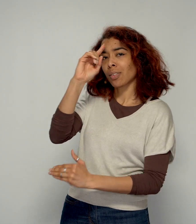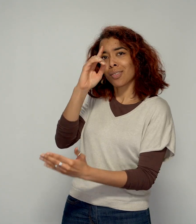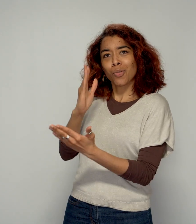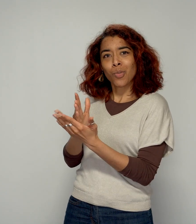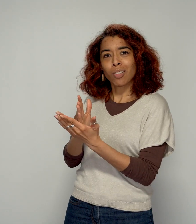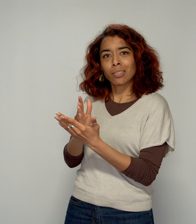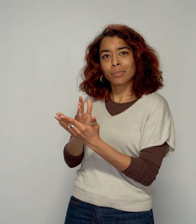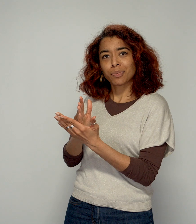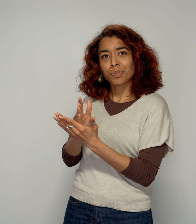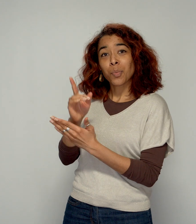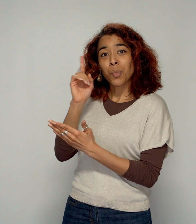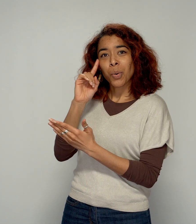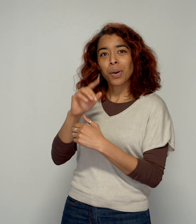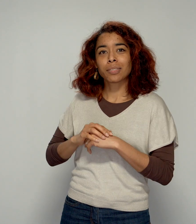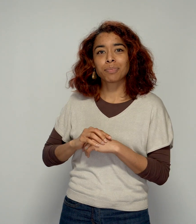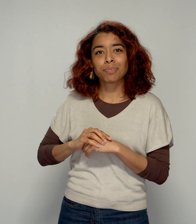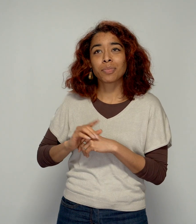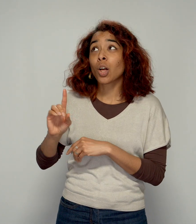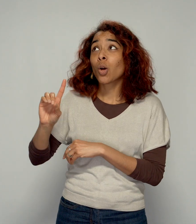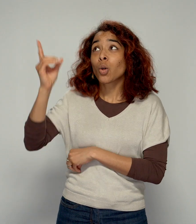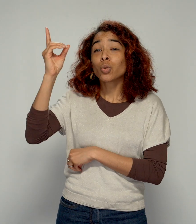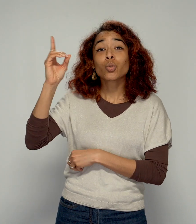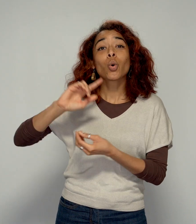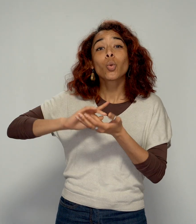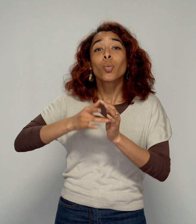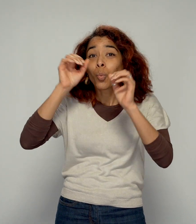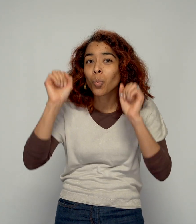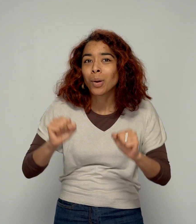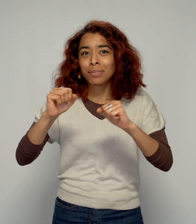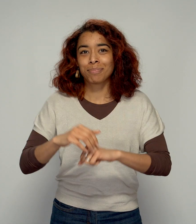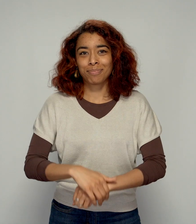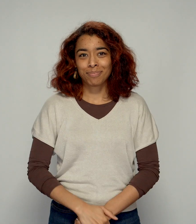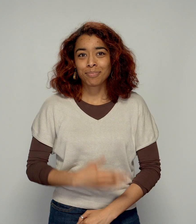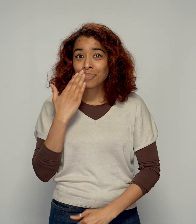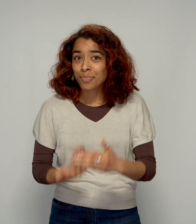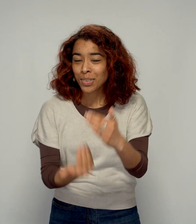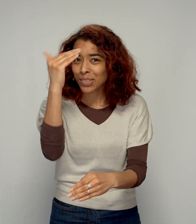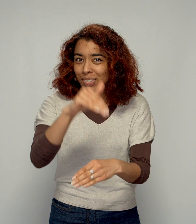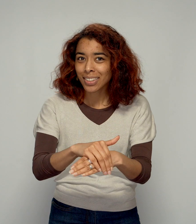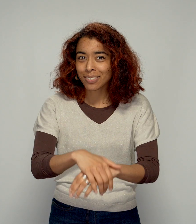confiance et de foi. Car tout est possible à Dieu. Bonne journée!